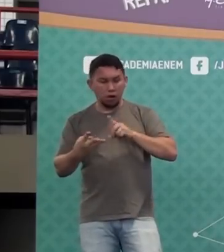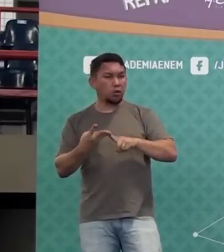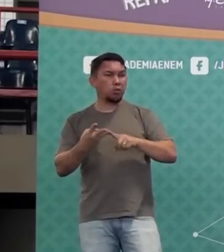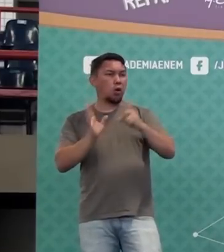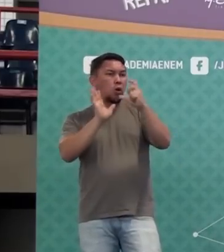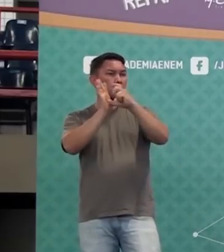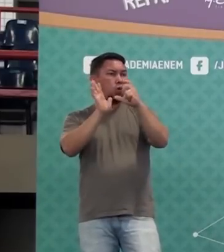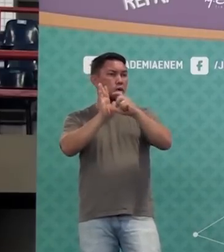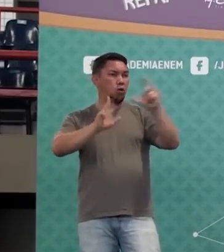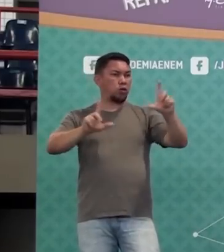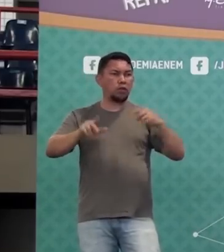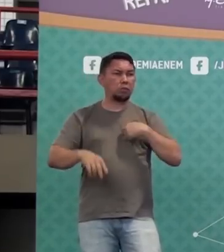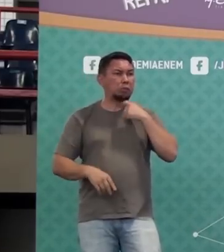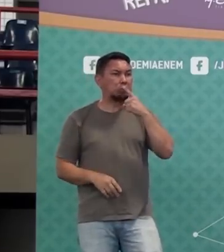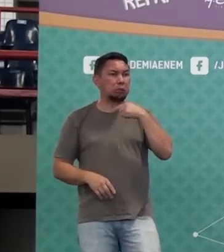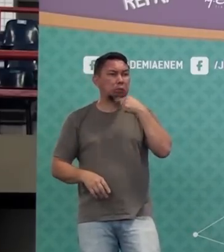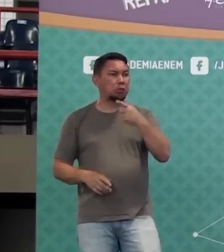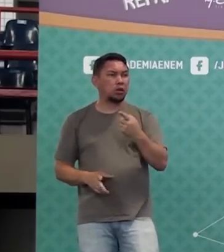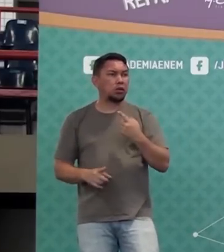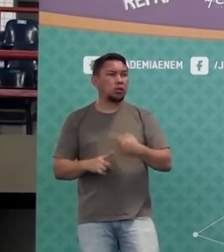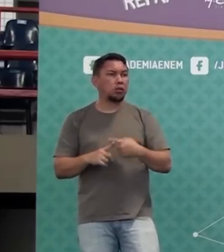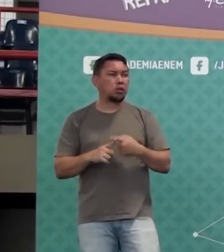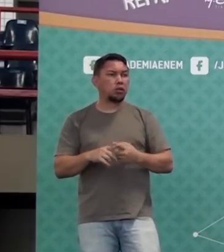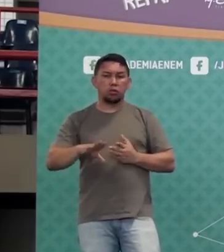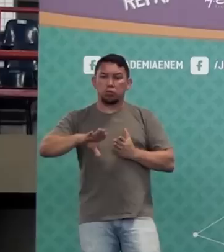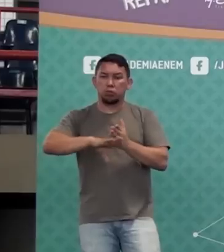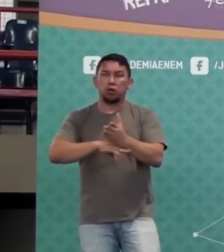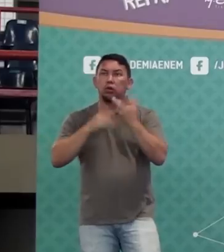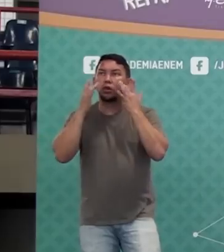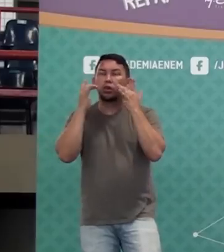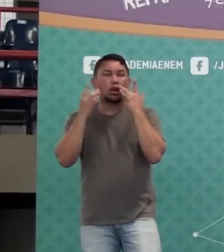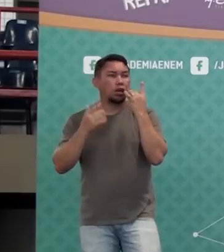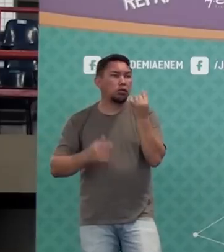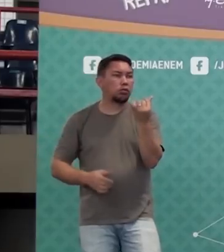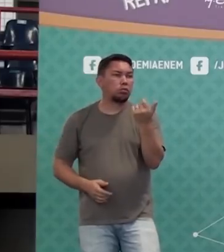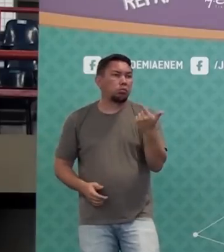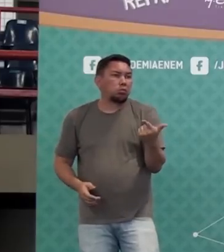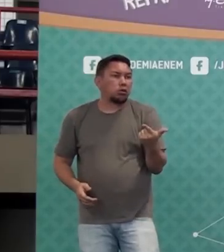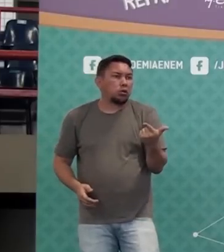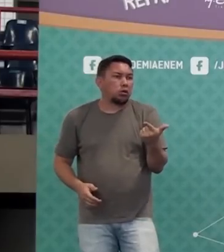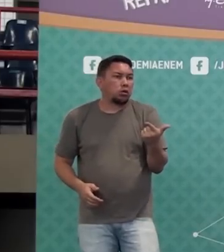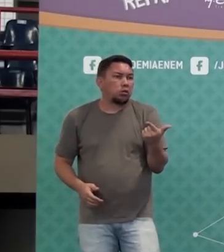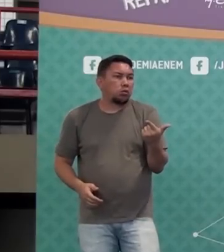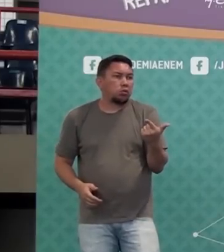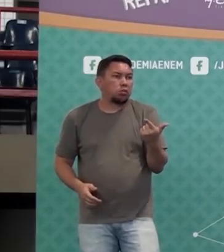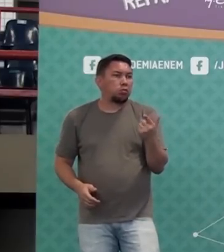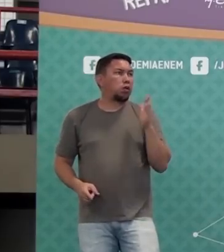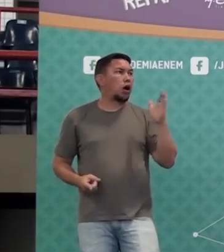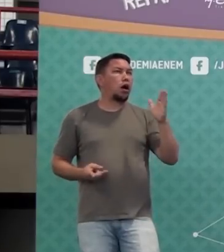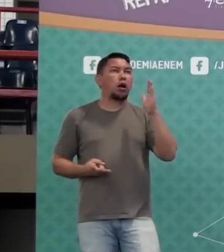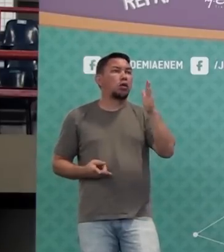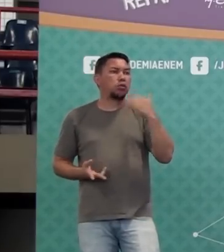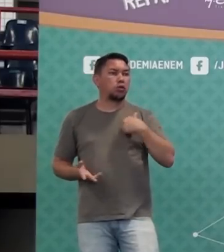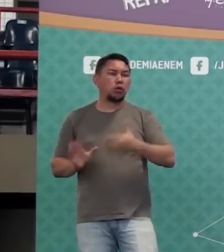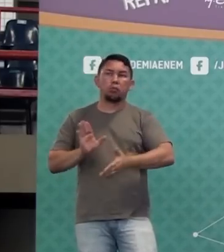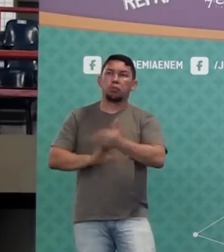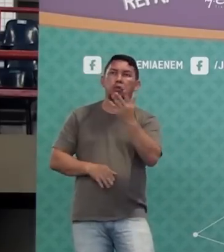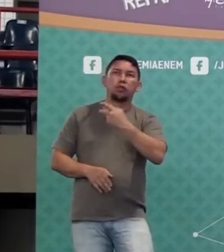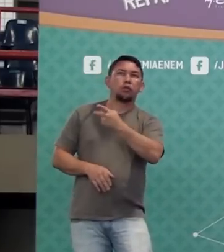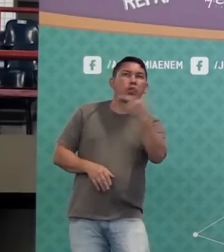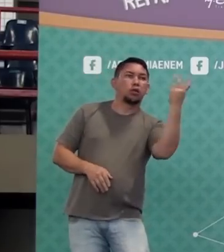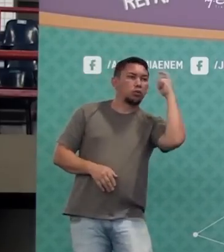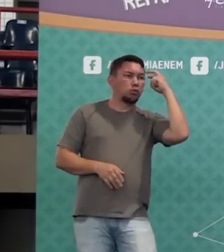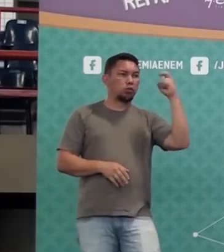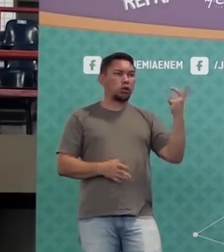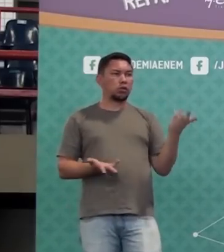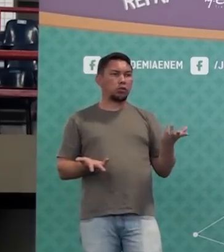a cabo. Não dá para ele pagar o ingresso de uma peça de teatro. Não dá para ele fazer uma viagem